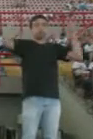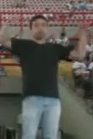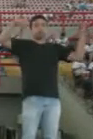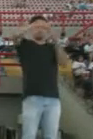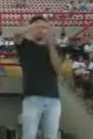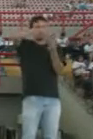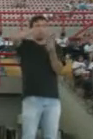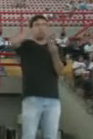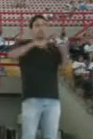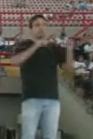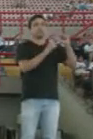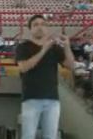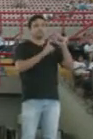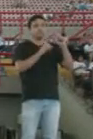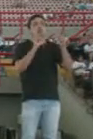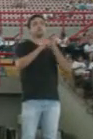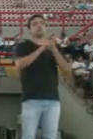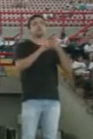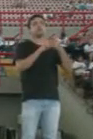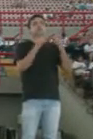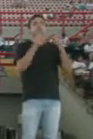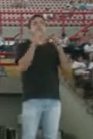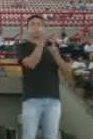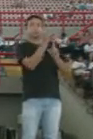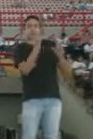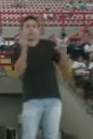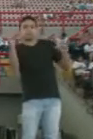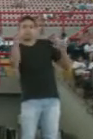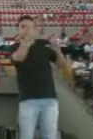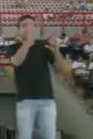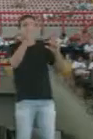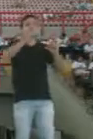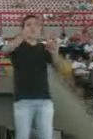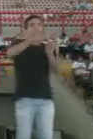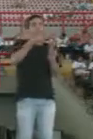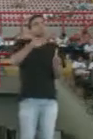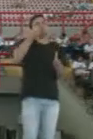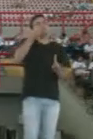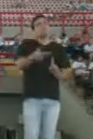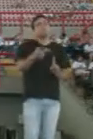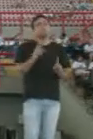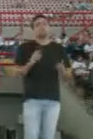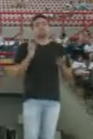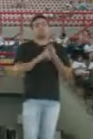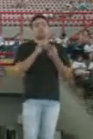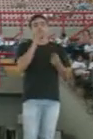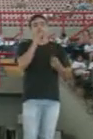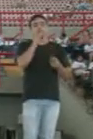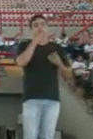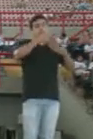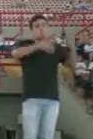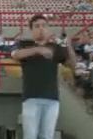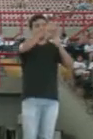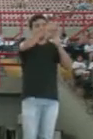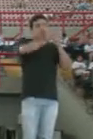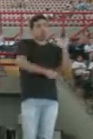a charge, é o quadrinho. Beleza. Você já reparou que na prova de